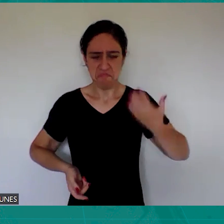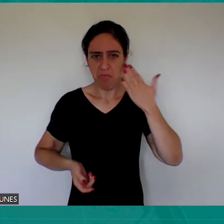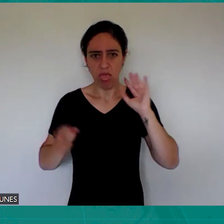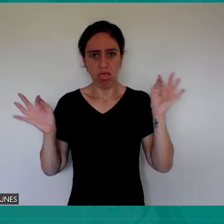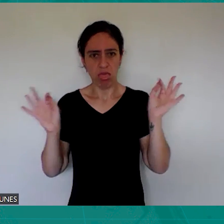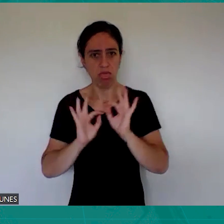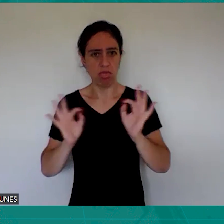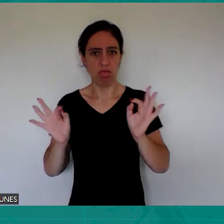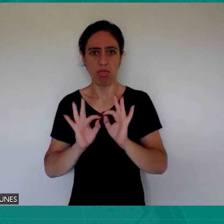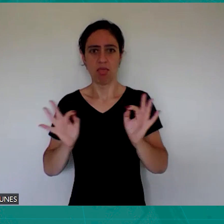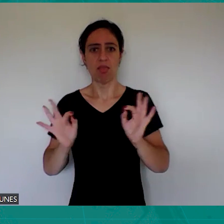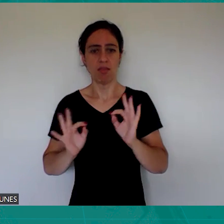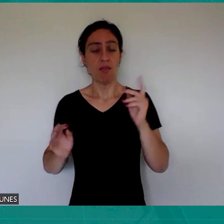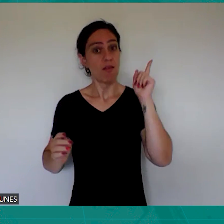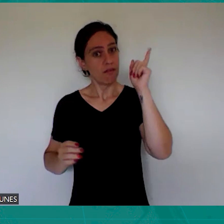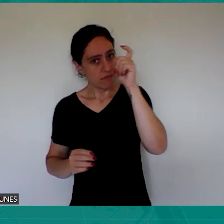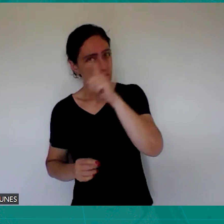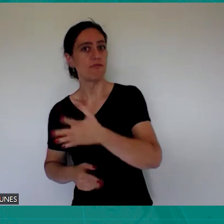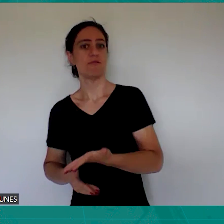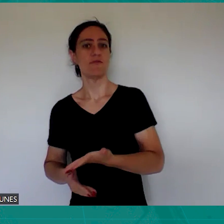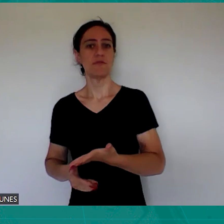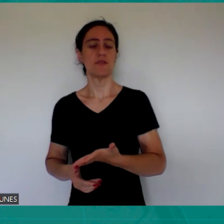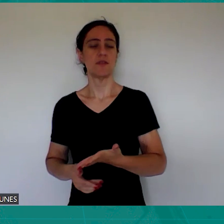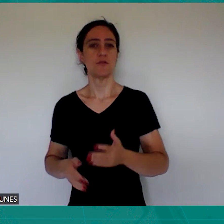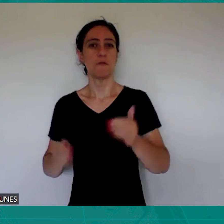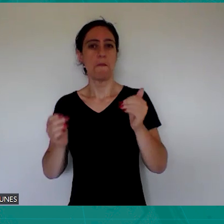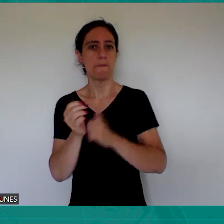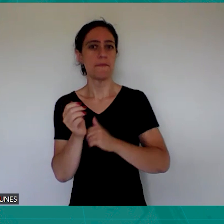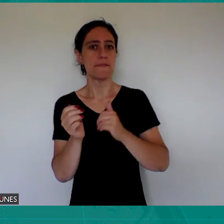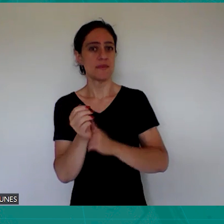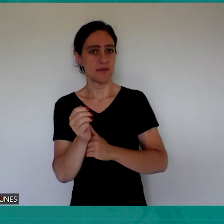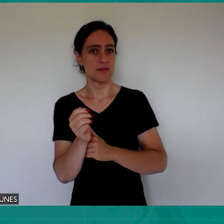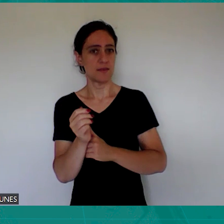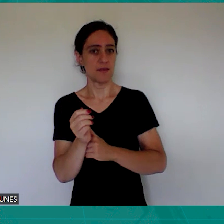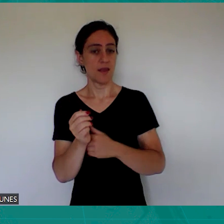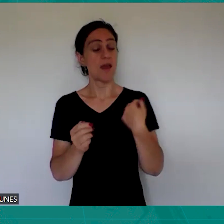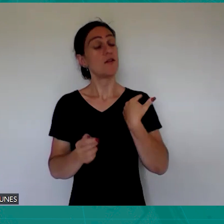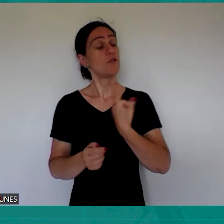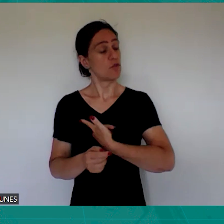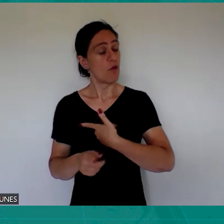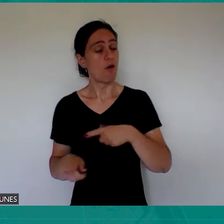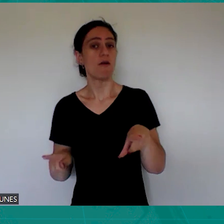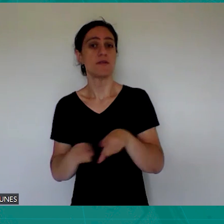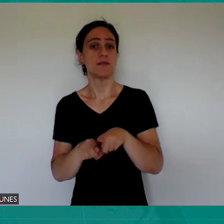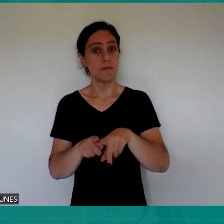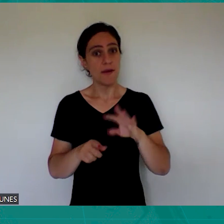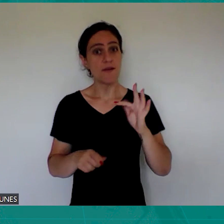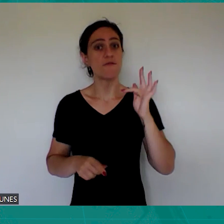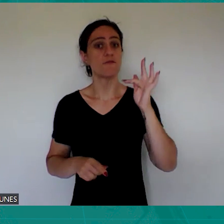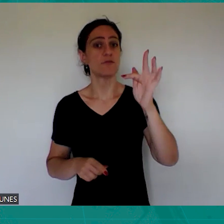Essa coisa misteriosa, irmão, vai acontecer conosco em Deus.